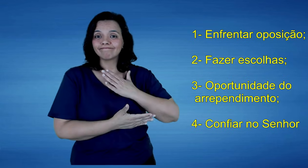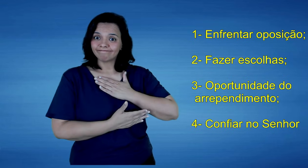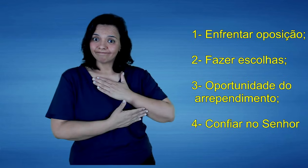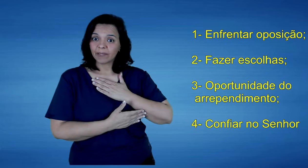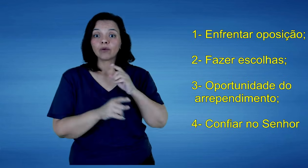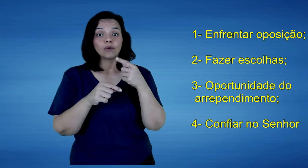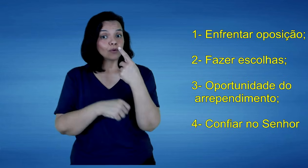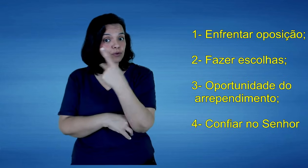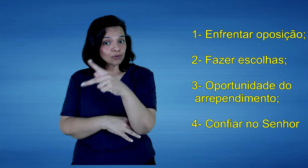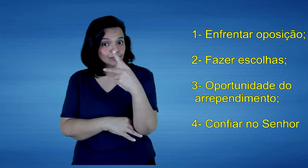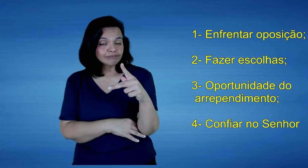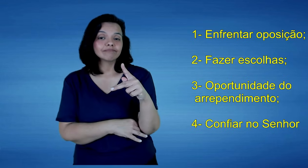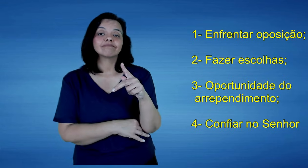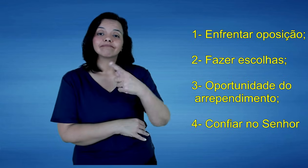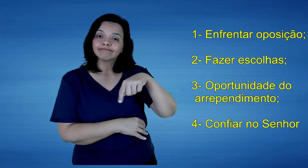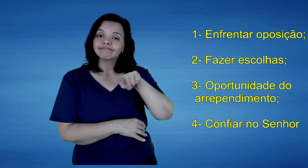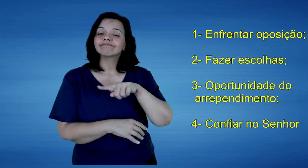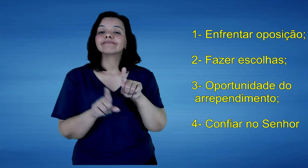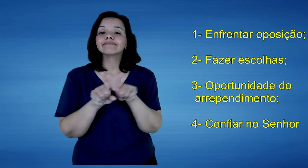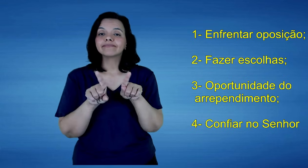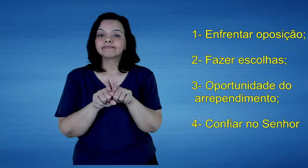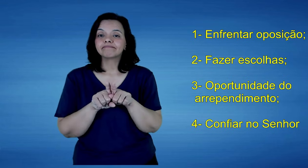pagou por isso, né? Pelos meus pecados e os seus.